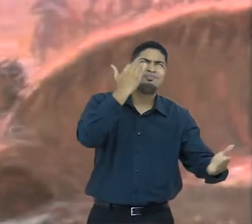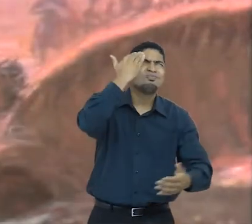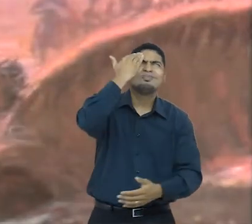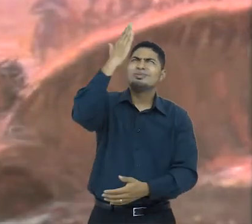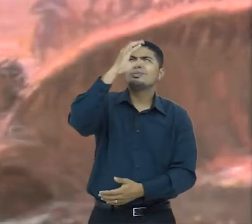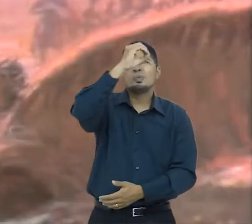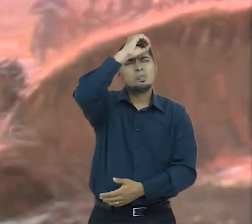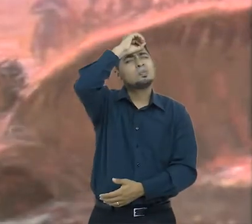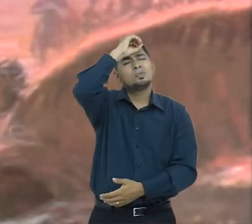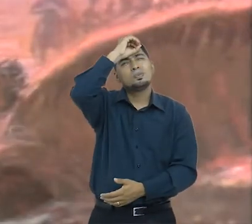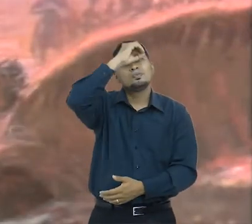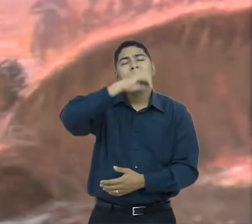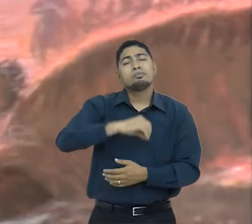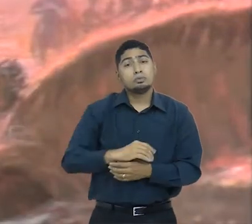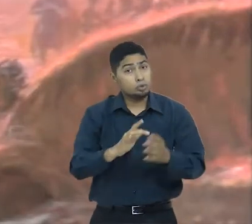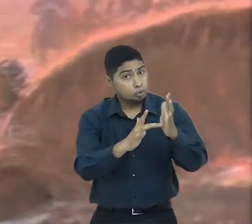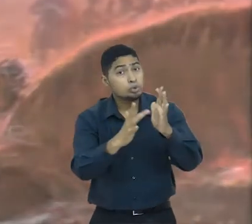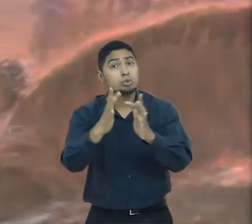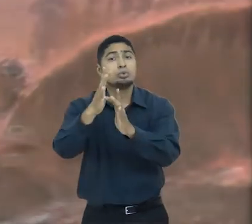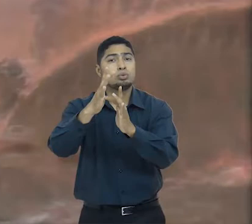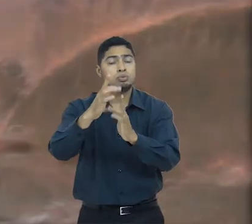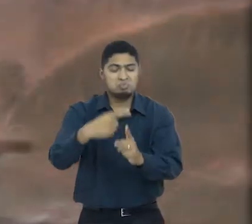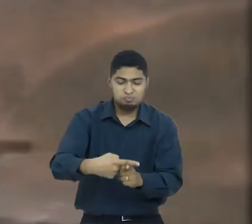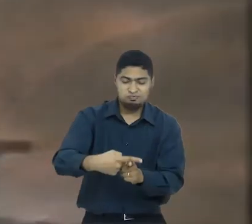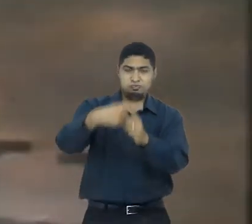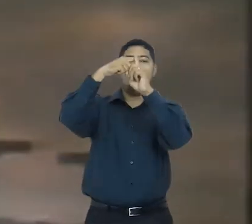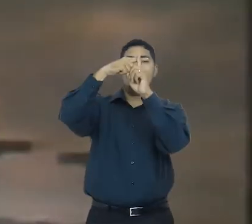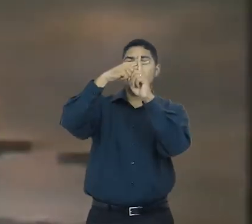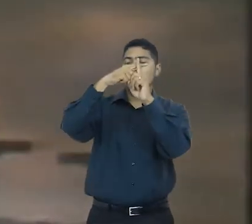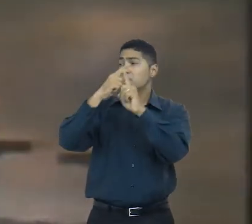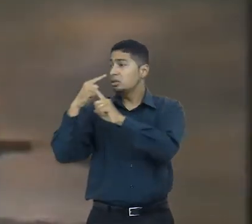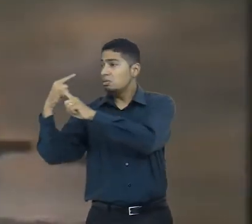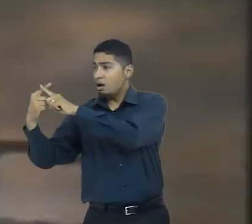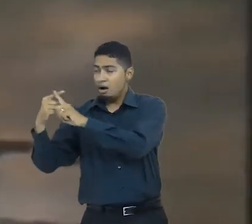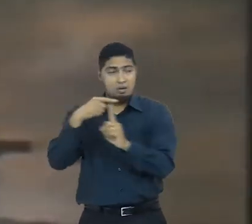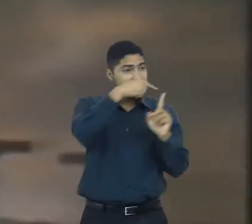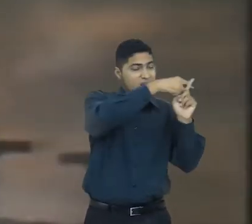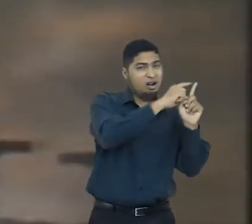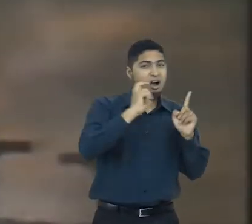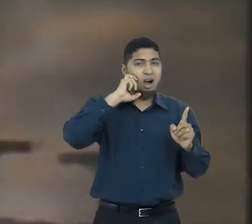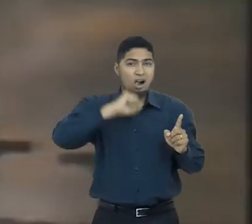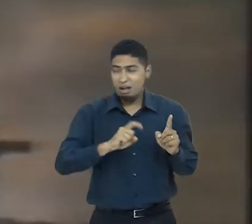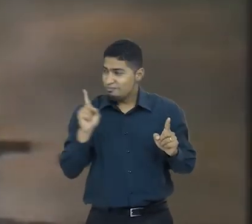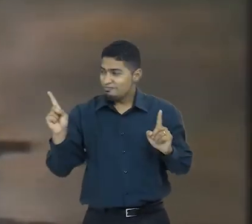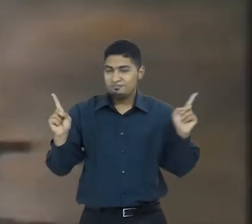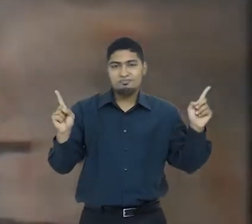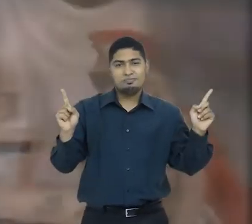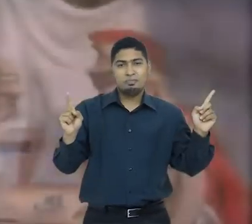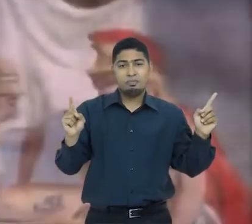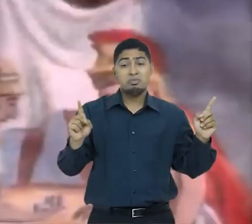não sabem o que fazem. Jesus foi crucificado entre dois ladrões. Os soldados pegaram suas